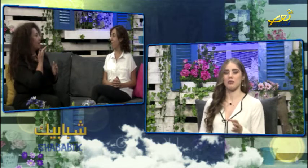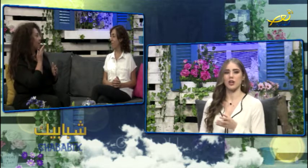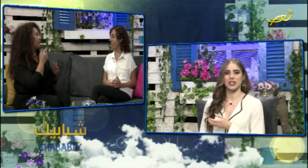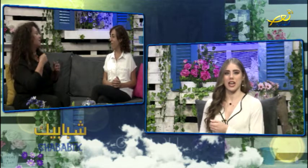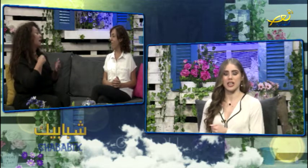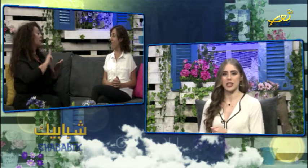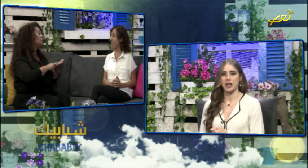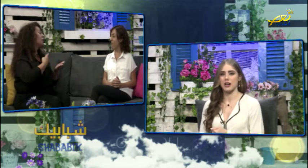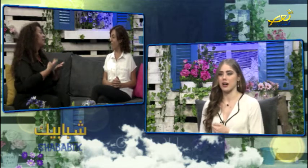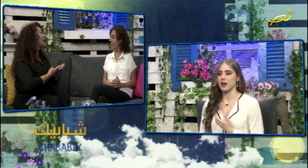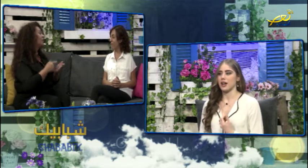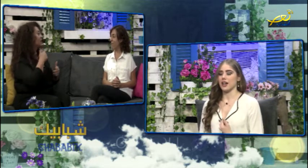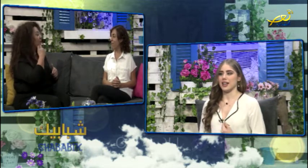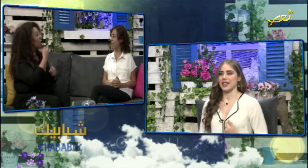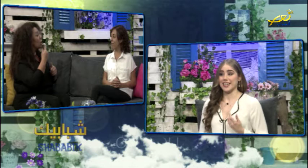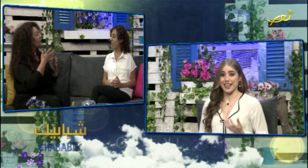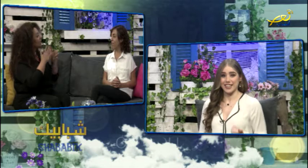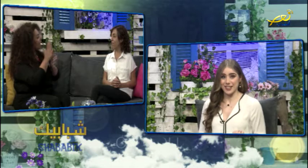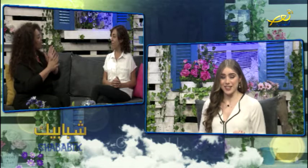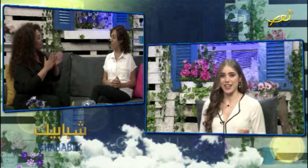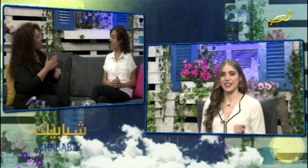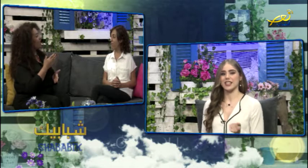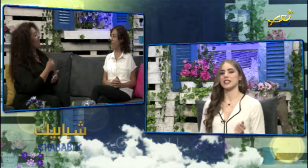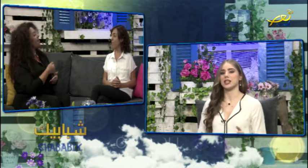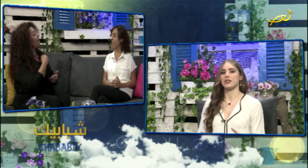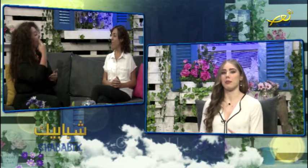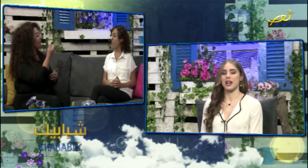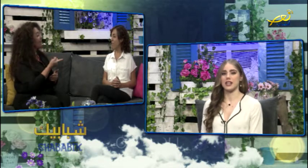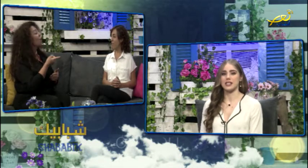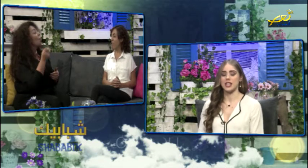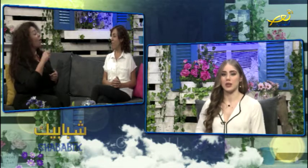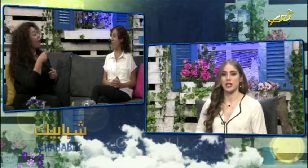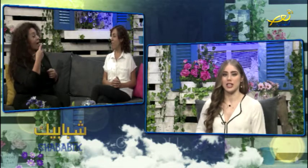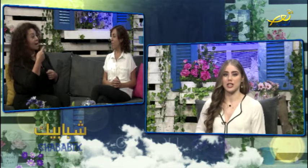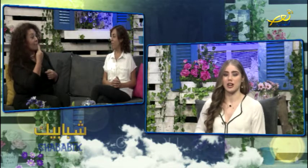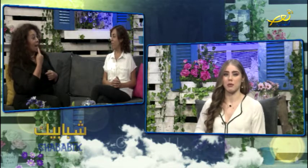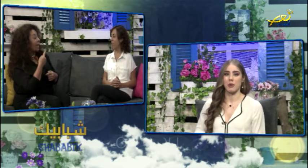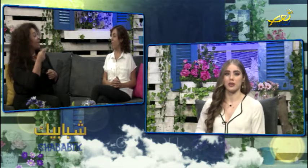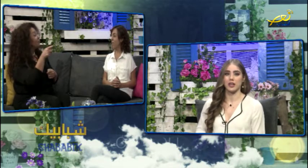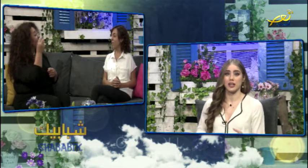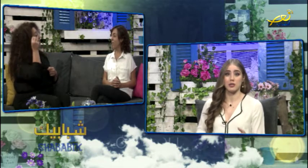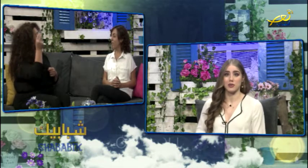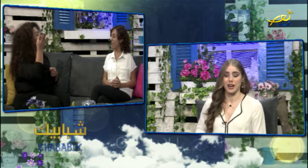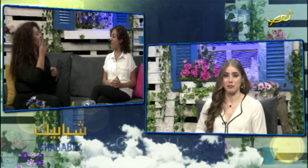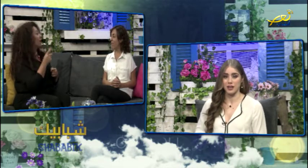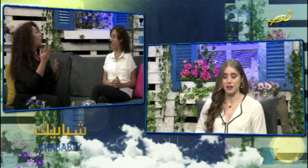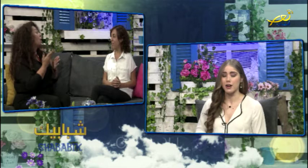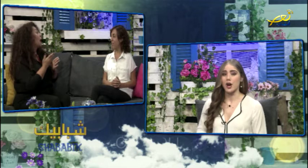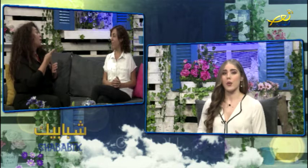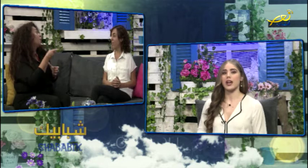لغة الإشارة لنا لحتى نقدر نفهم على نسرين لغة الإشارة بما أنه نحن مش متعلمينها،